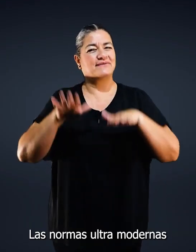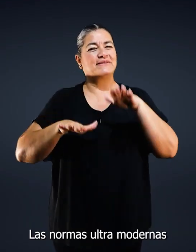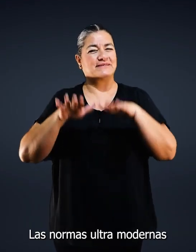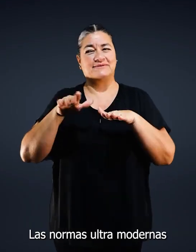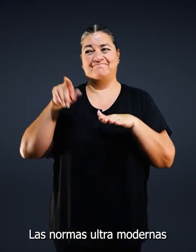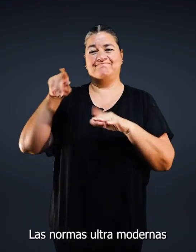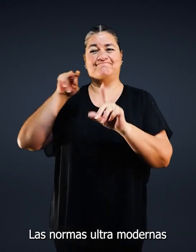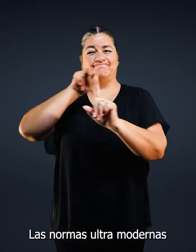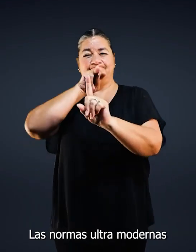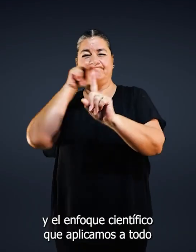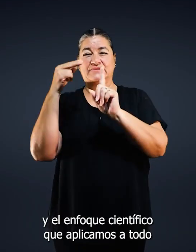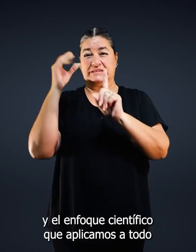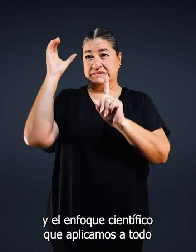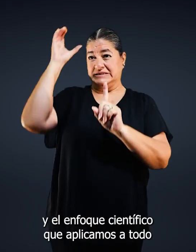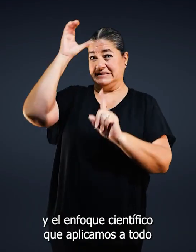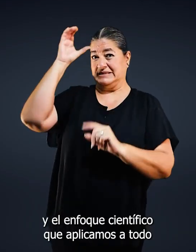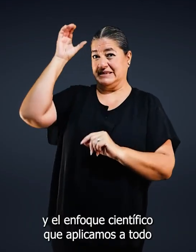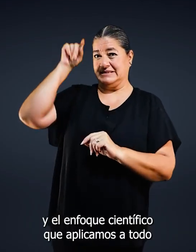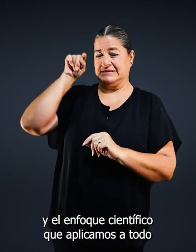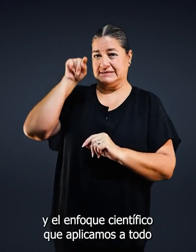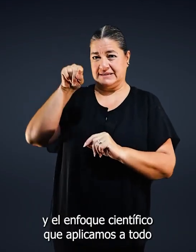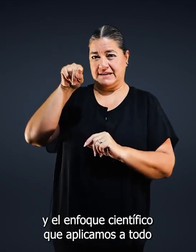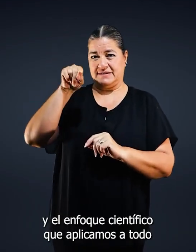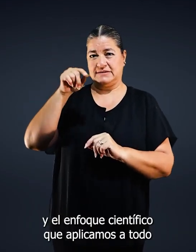Las normas ultramodernas y el enfoque científico que aplicamos a todo